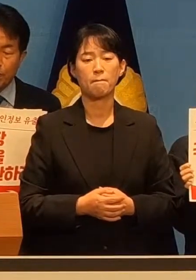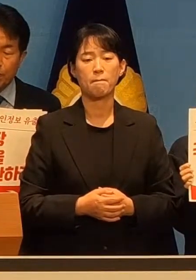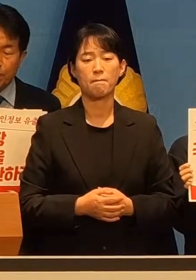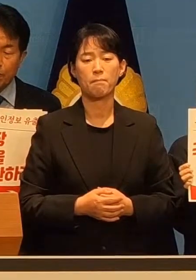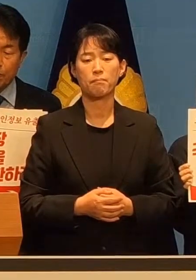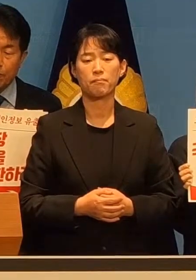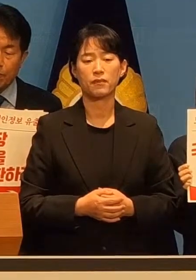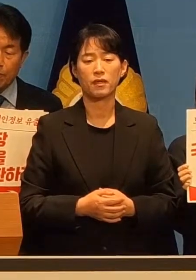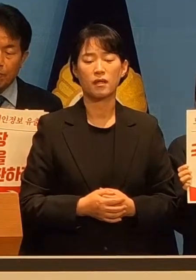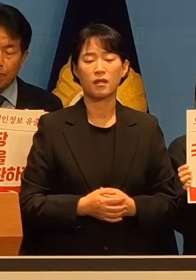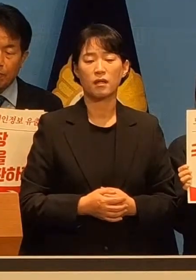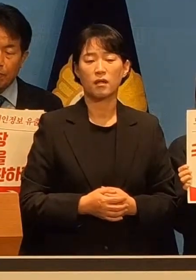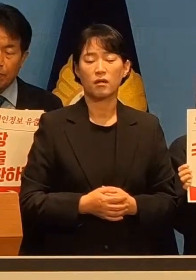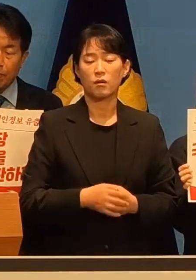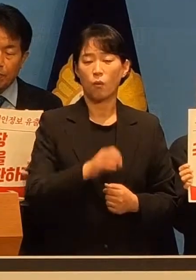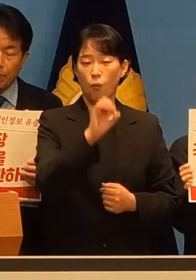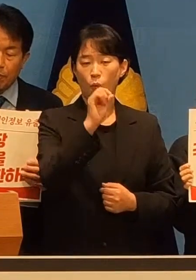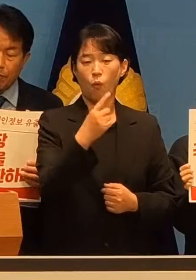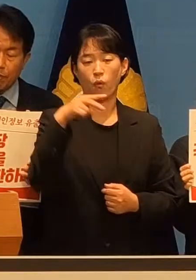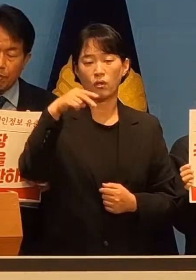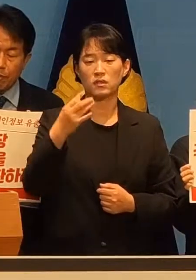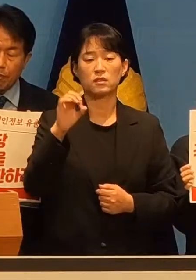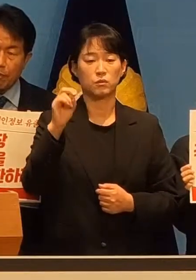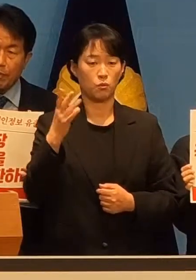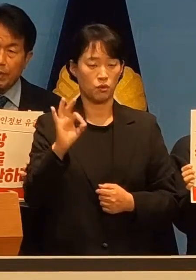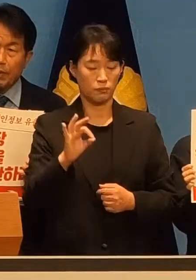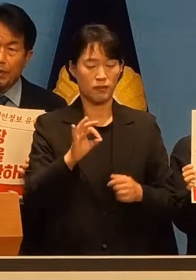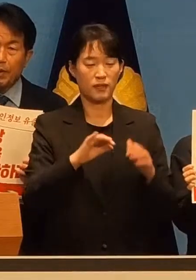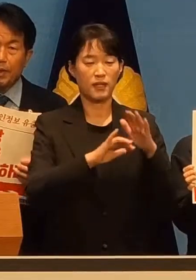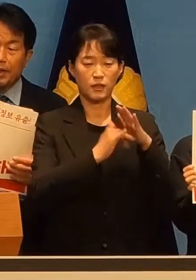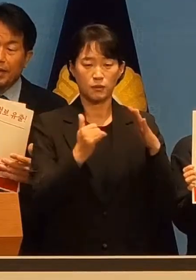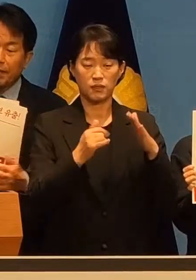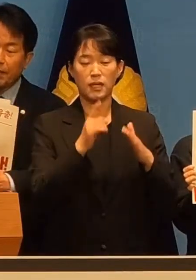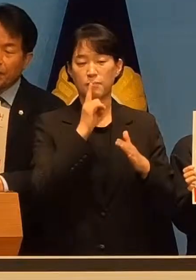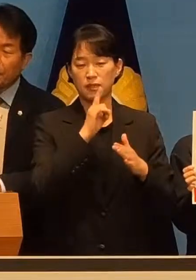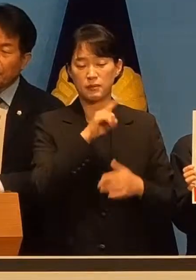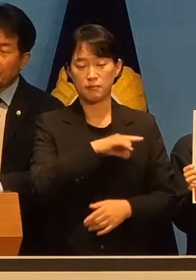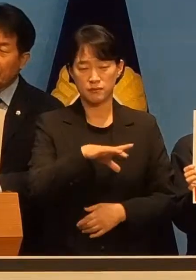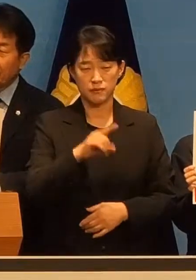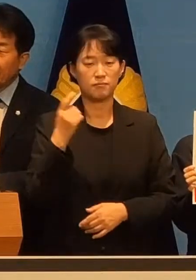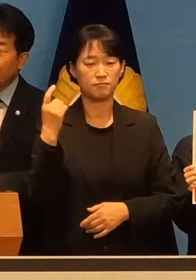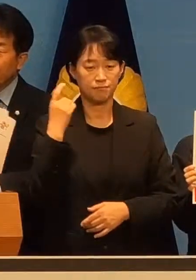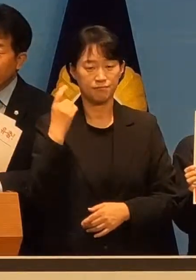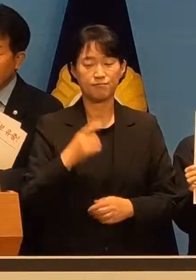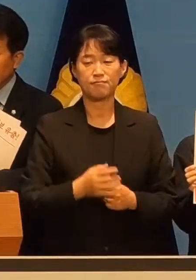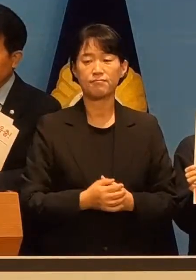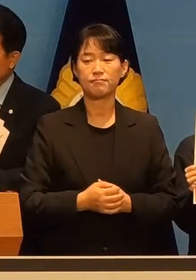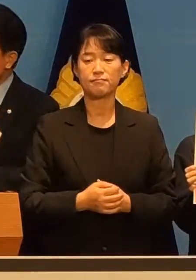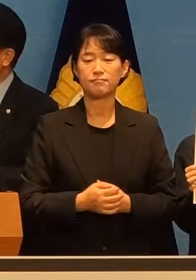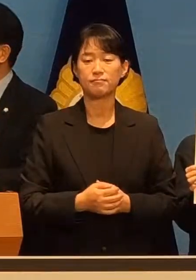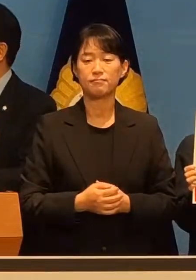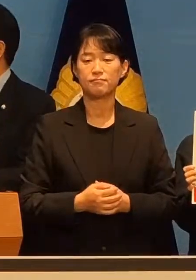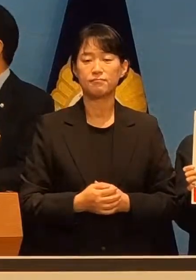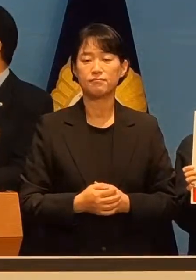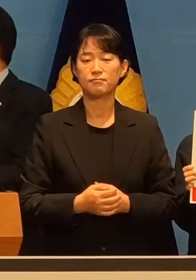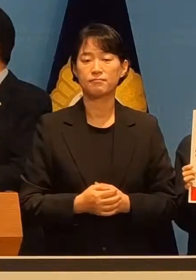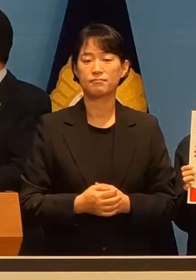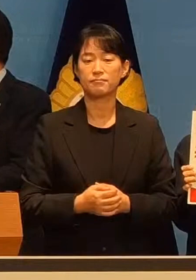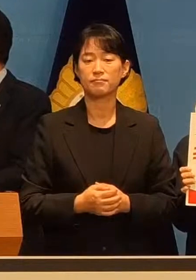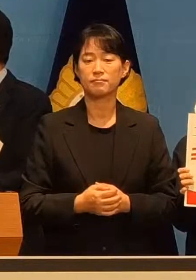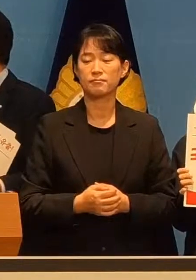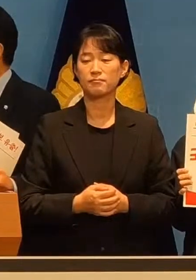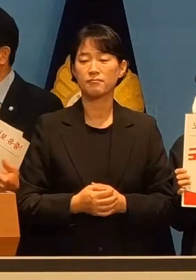고 오승용님의 유족분의 말씀을 듣도록 하겠습니다. 한상민 대표님 바빠서 먼저